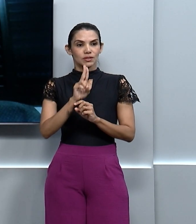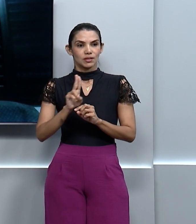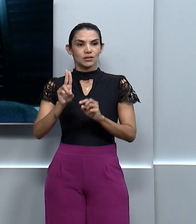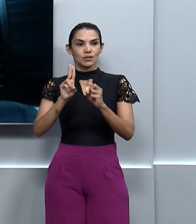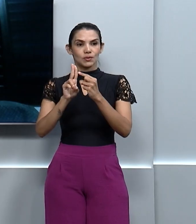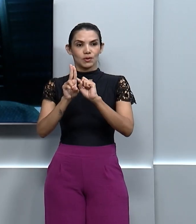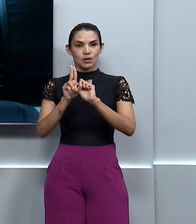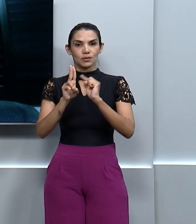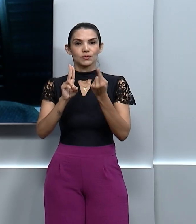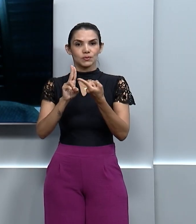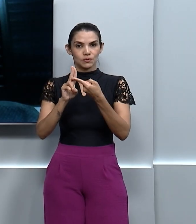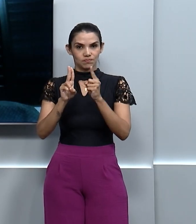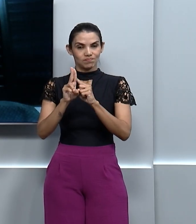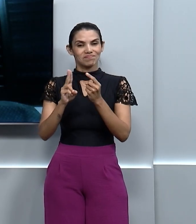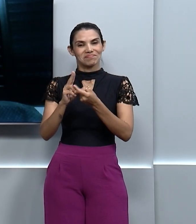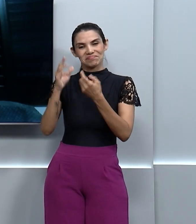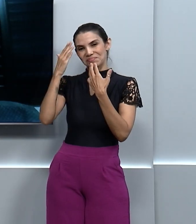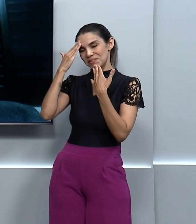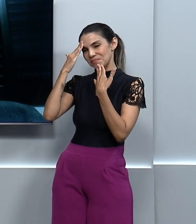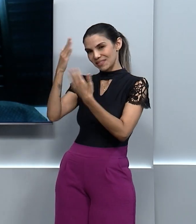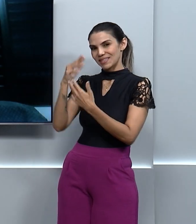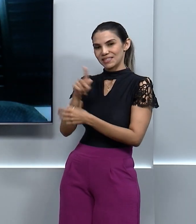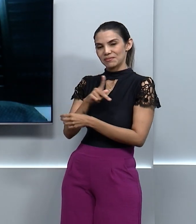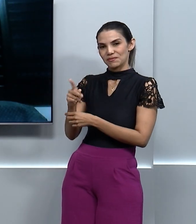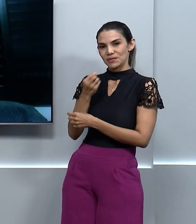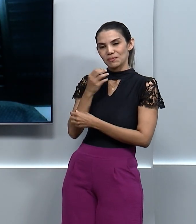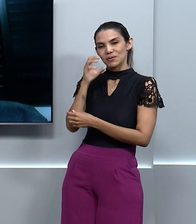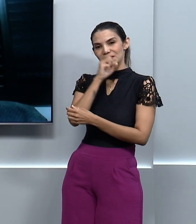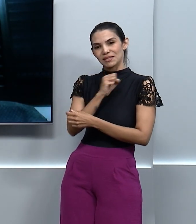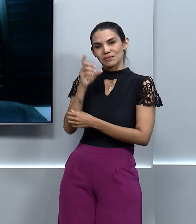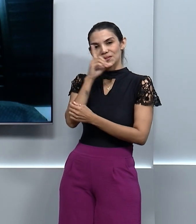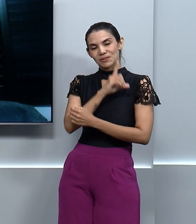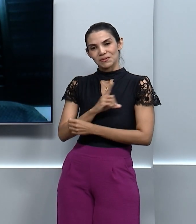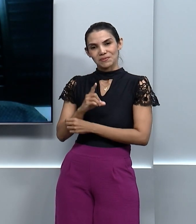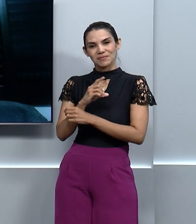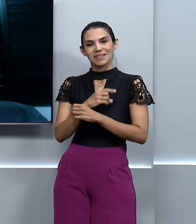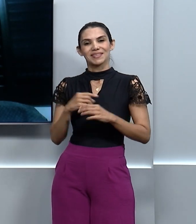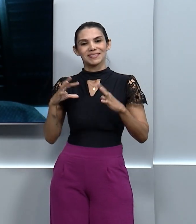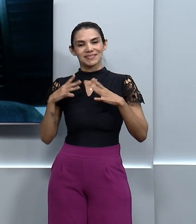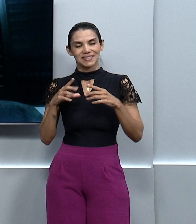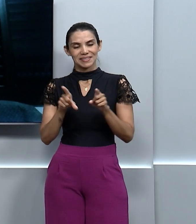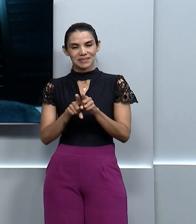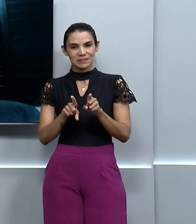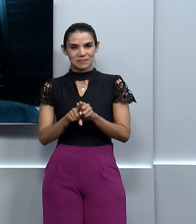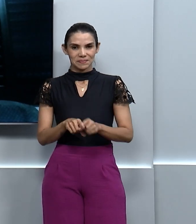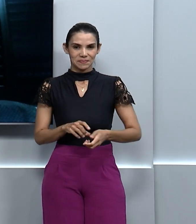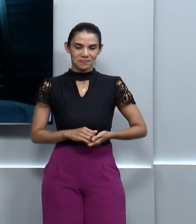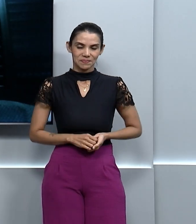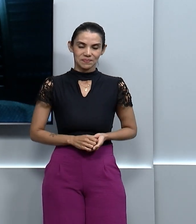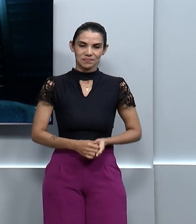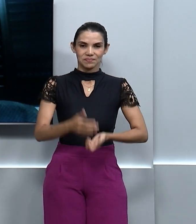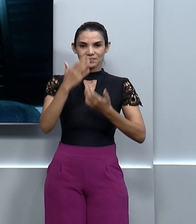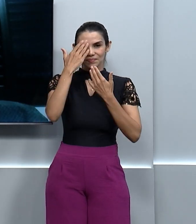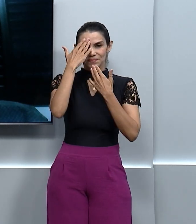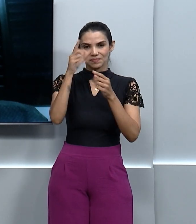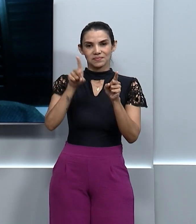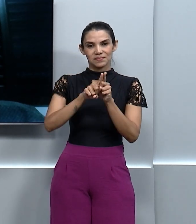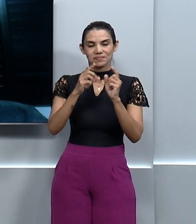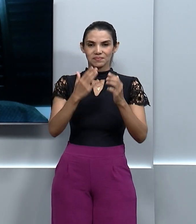Grande Dourados. Muito obrigada, professor. Bom final de semana, bom carnaval para o senhor. Eu